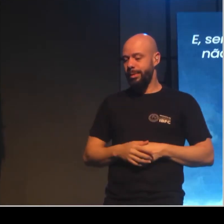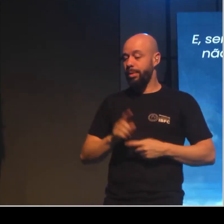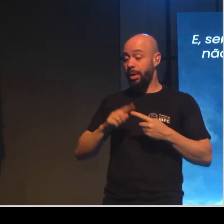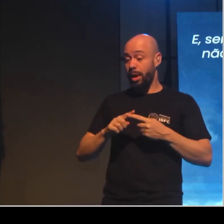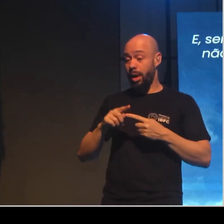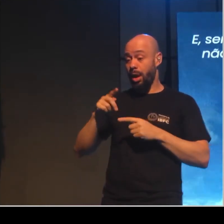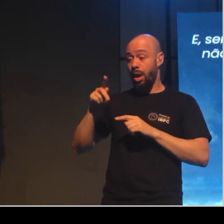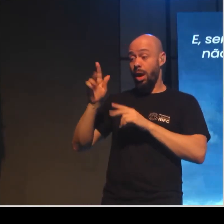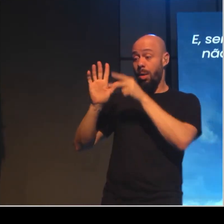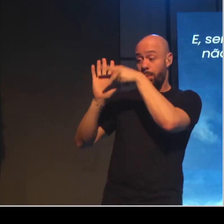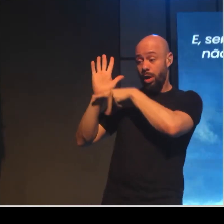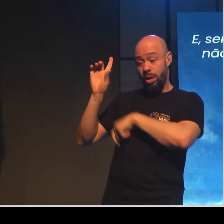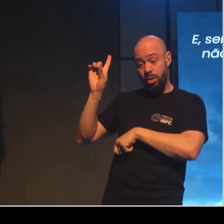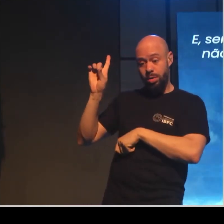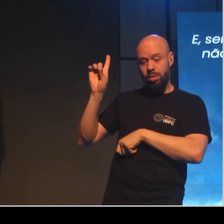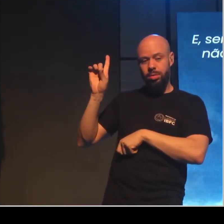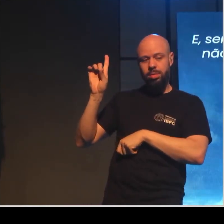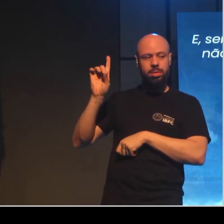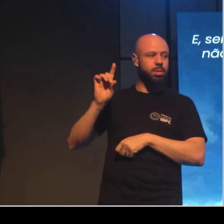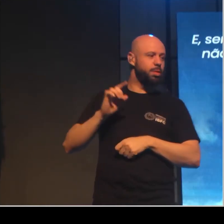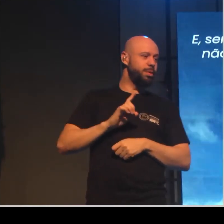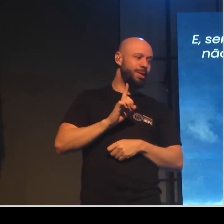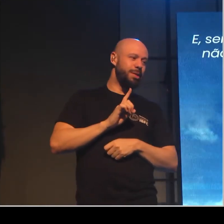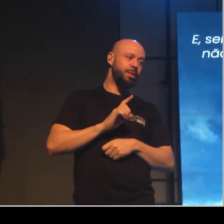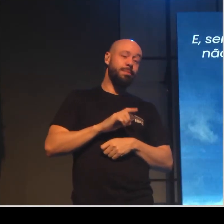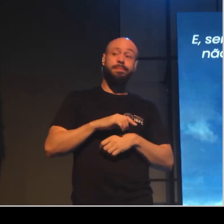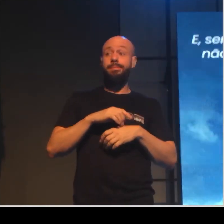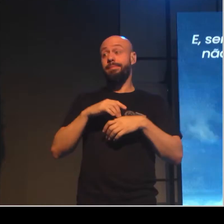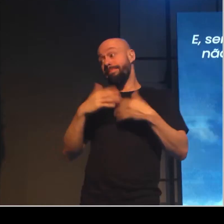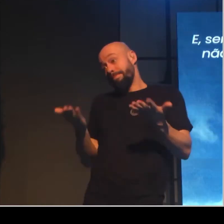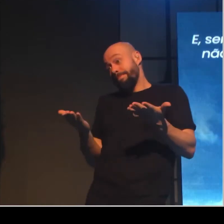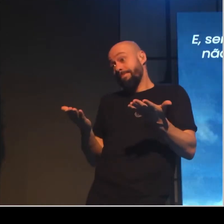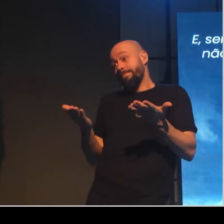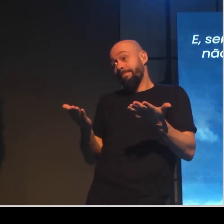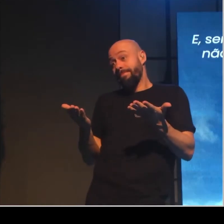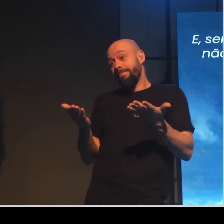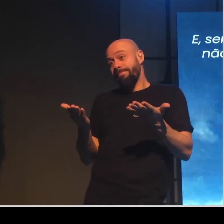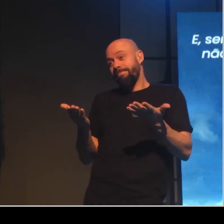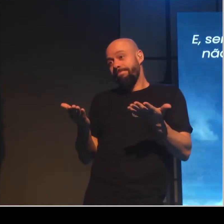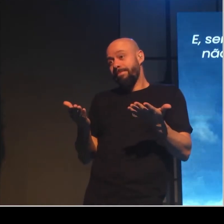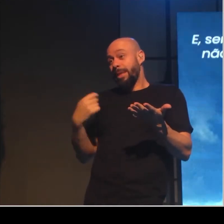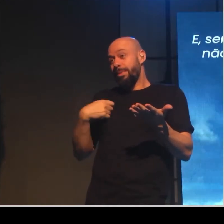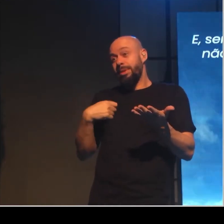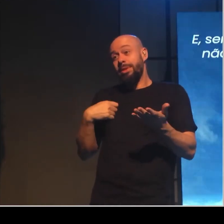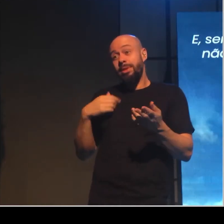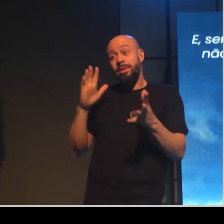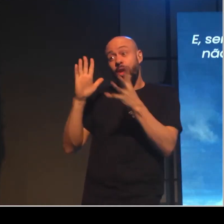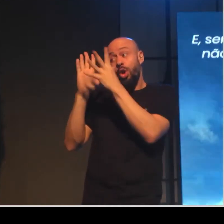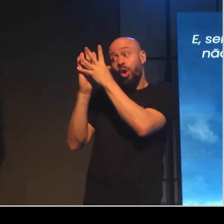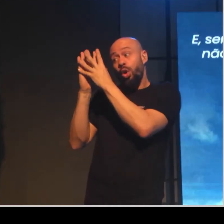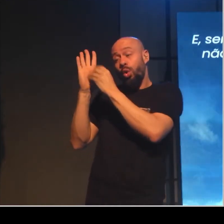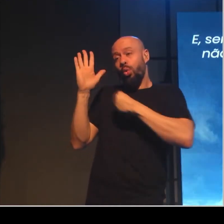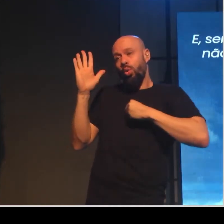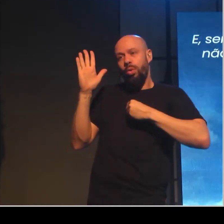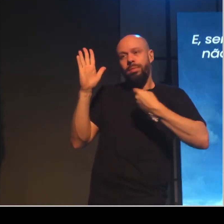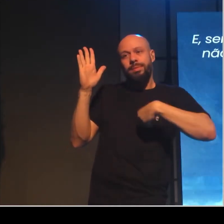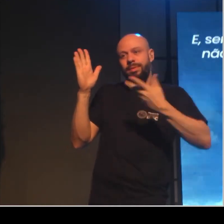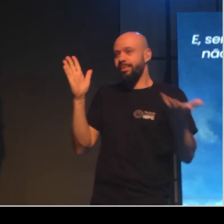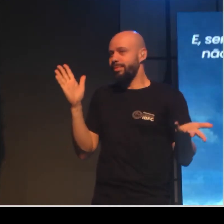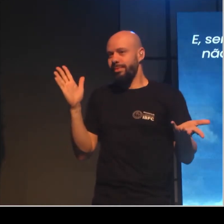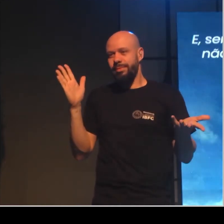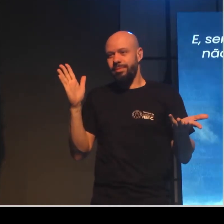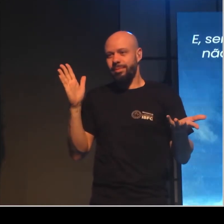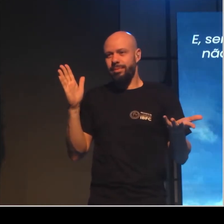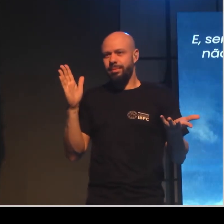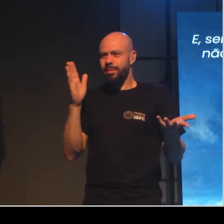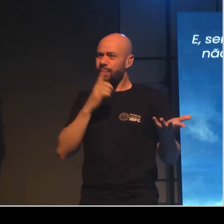Está seguindo o seu próprio plano, quebrando a cara. Talvez como os pastores você precisa começar a celebrar a Deus e parar